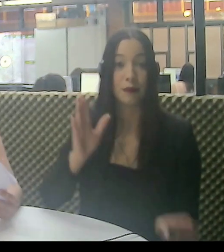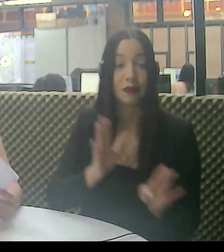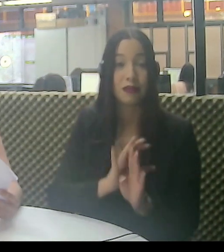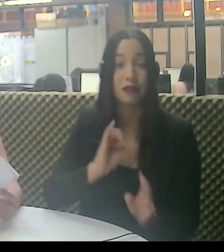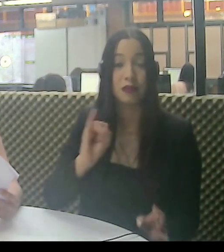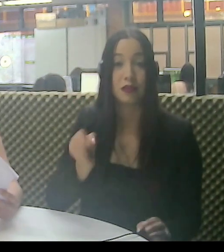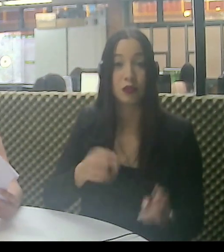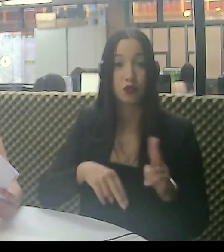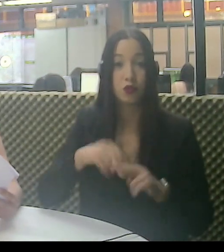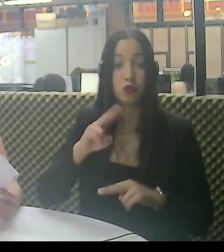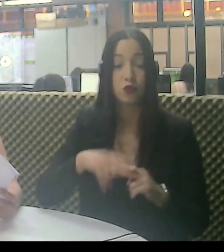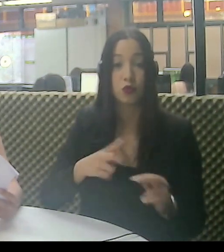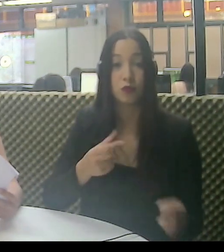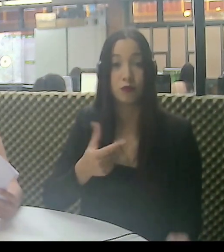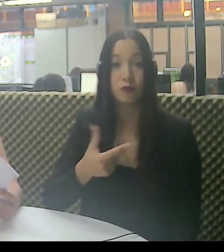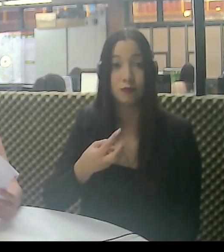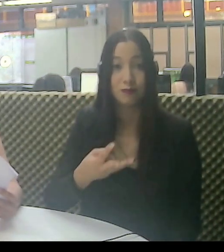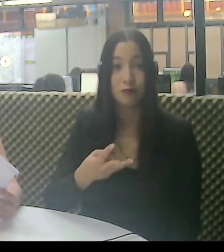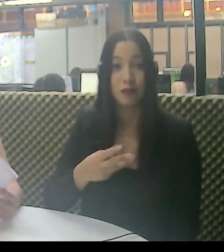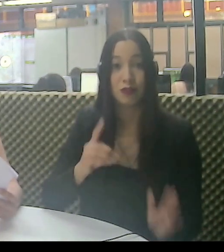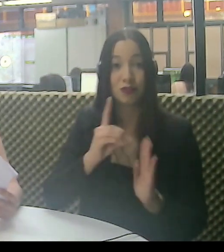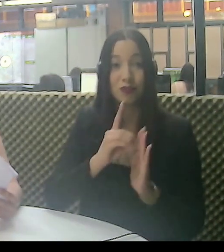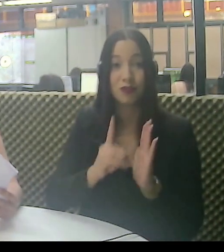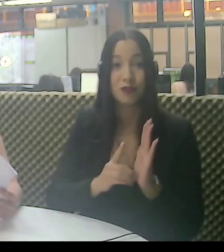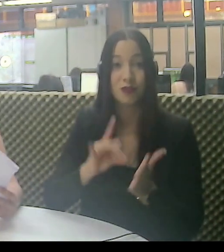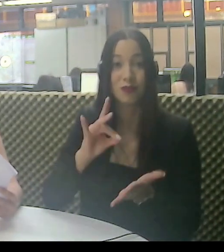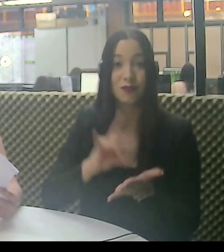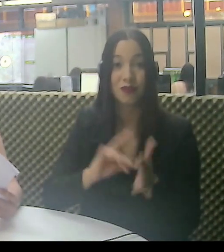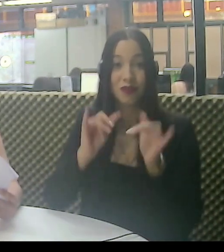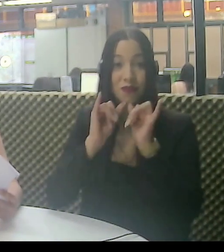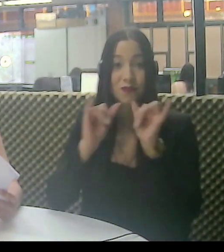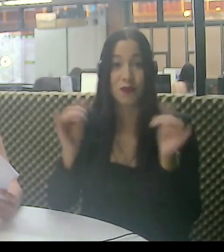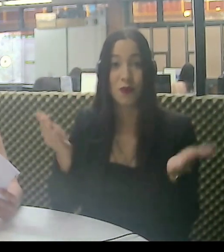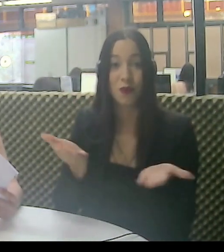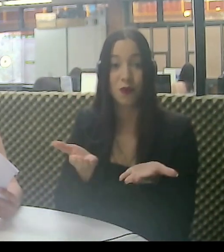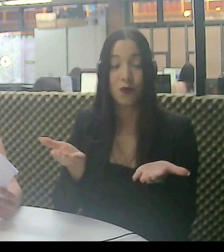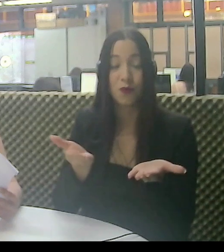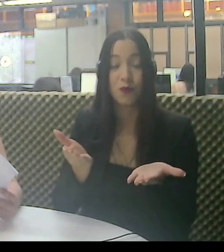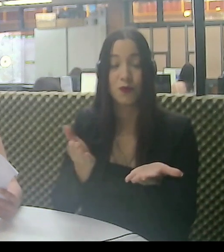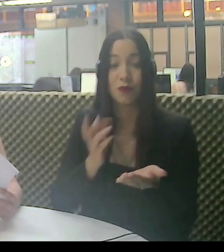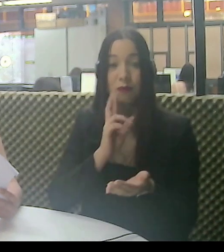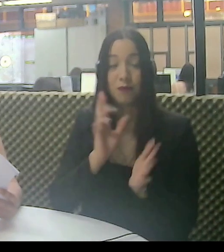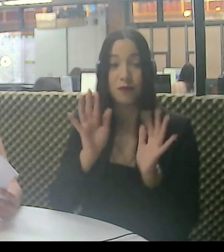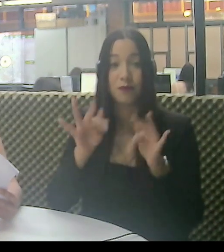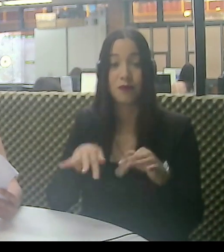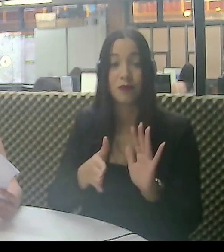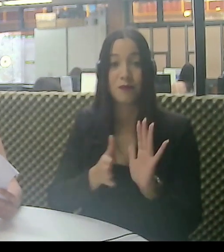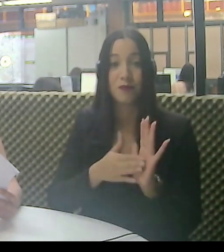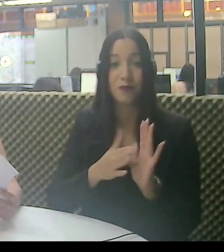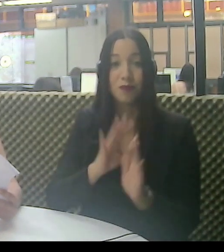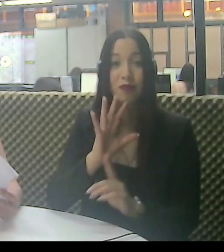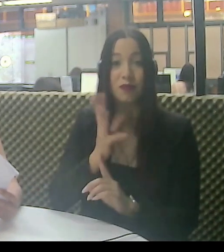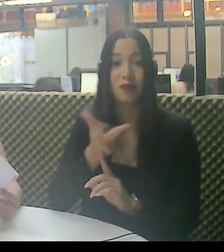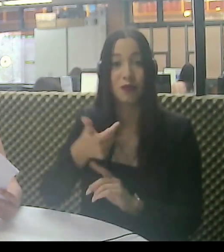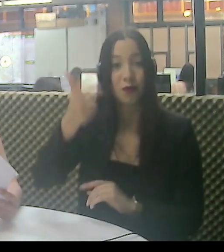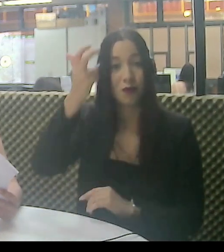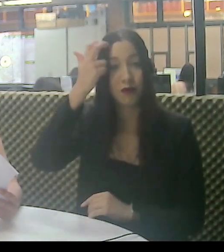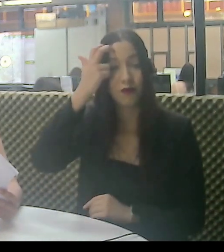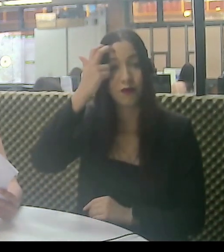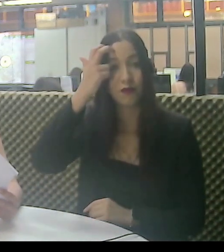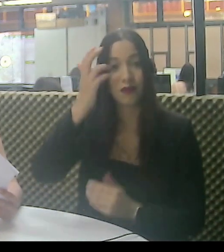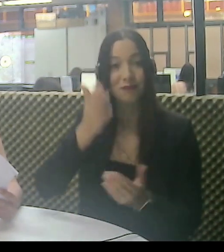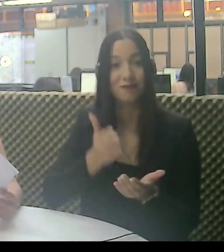2023 a prefeitura por meio do Diário Oficial divulgou hoje o resultado final das propostas artístico culturais